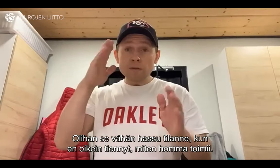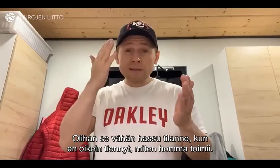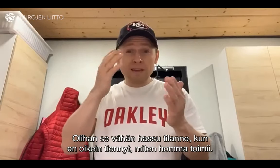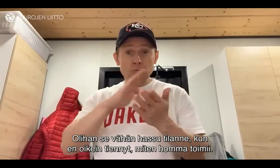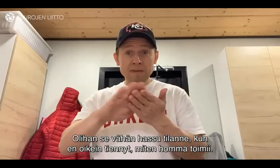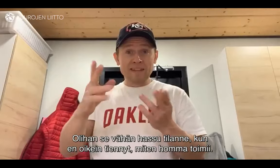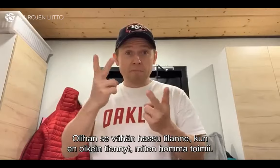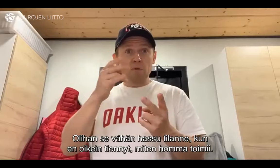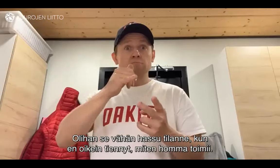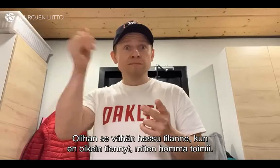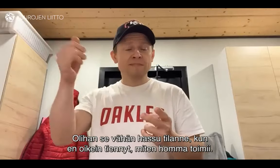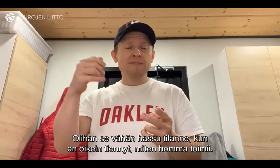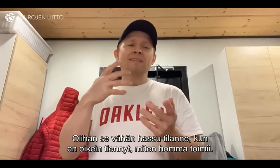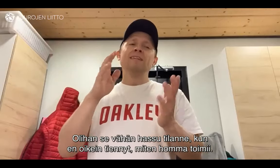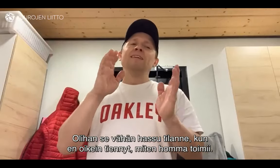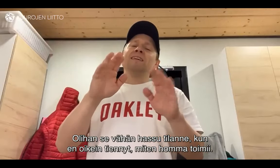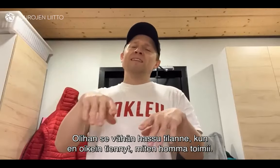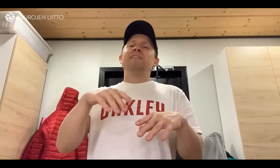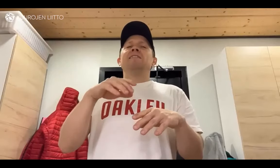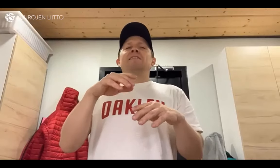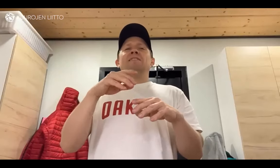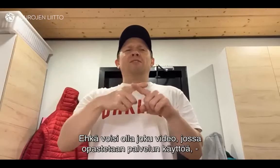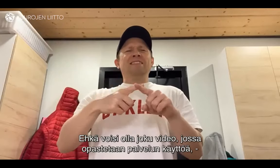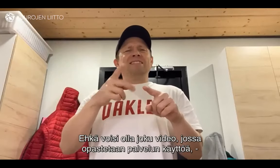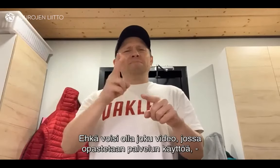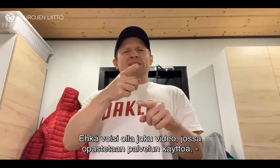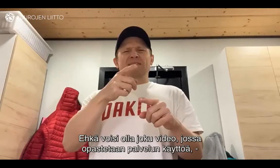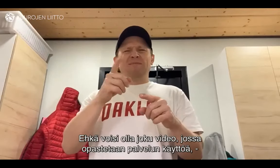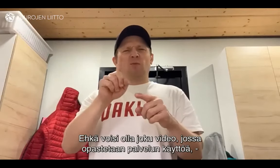Olihan se vähän hassu tilanne, kun en oikein tiennyt, miten homma toimii.